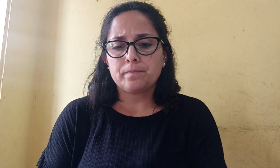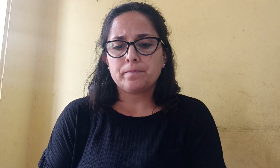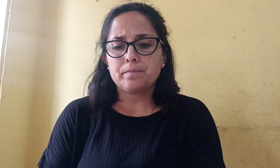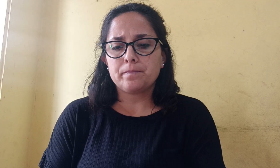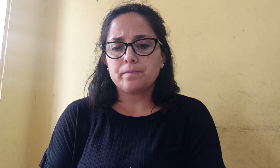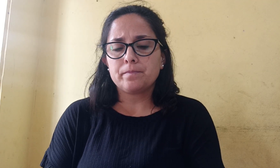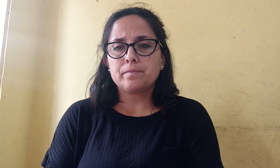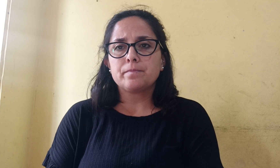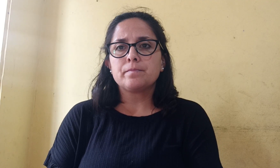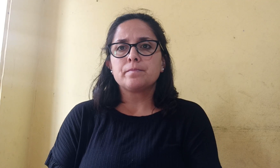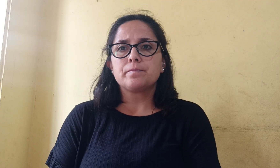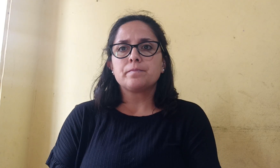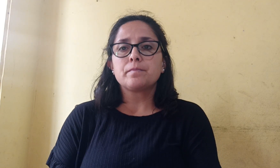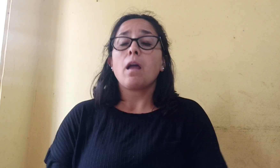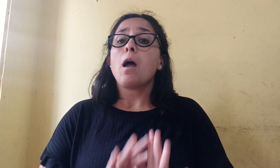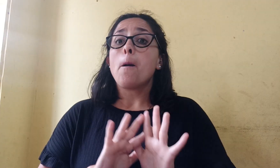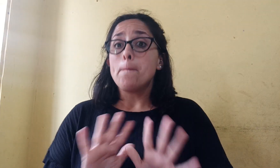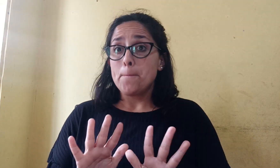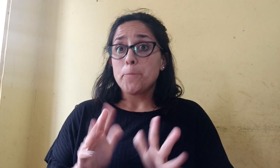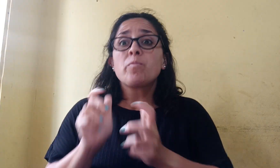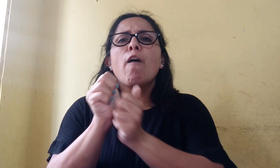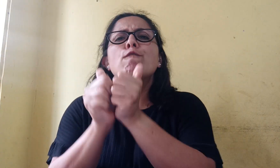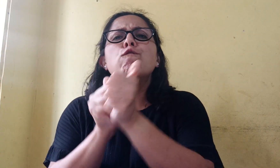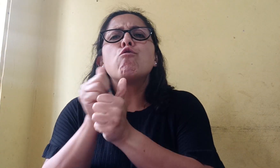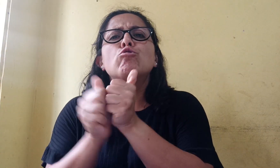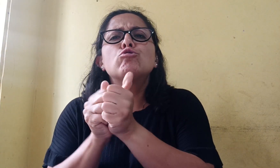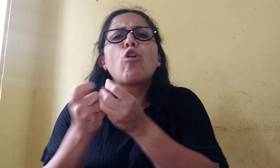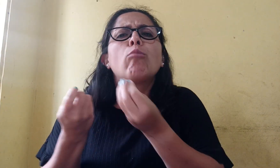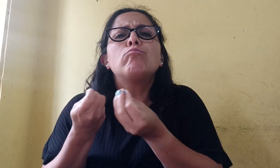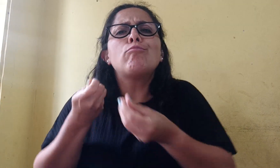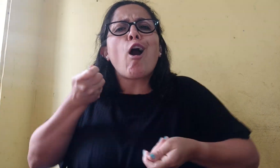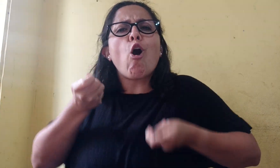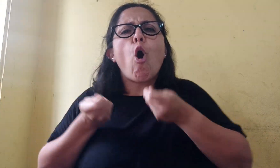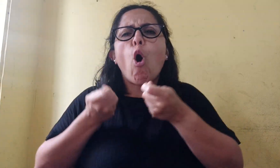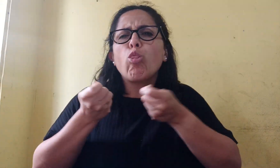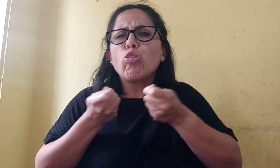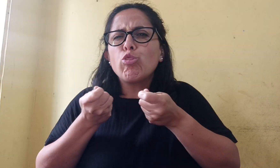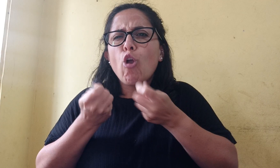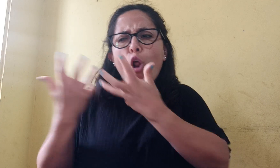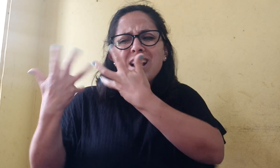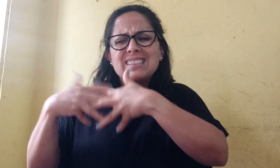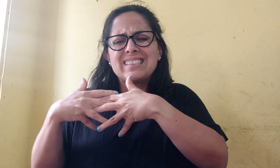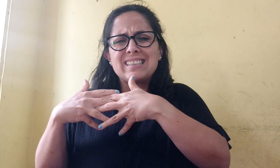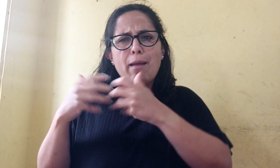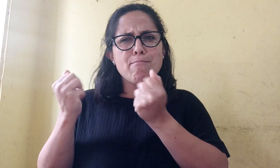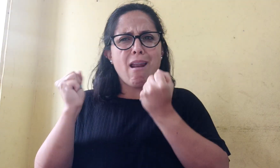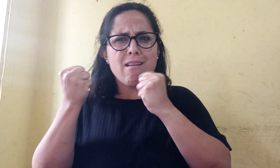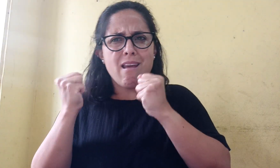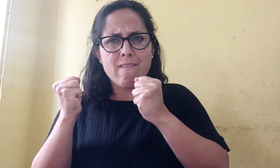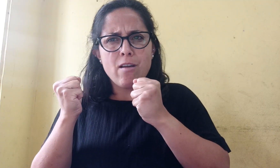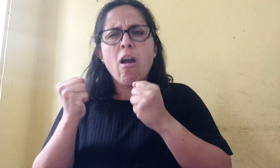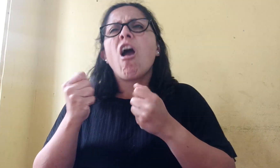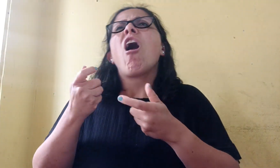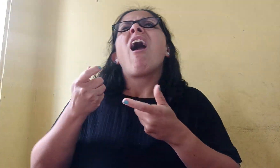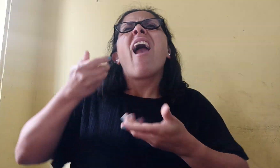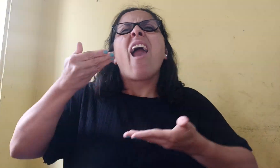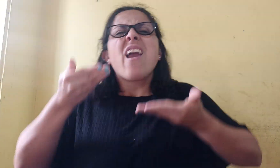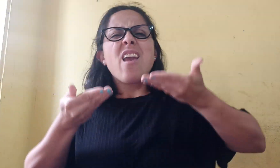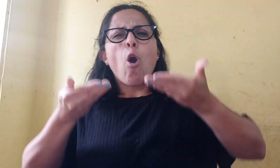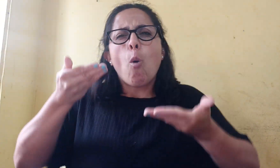para llevar a cabo sus funciones de control del sistema nervioso, o sea, como el control de la homeostasis, de producción del